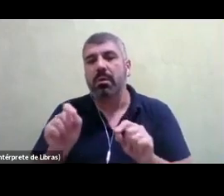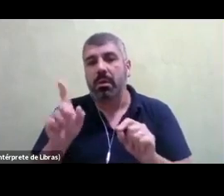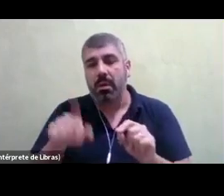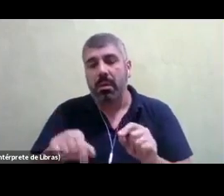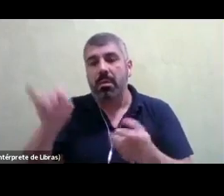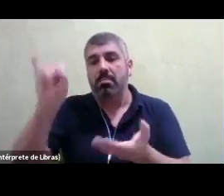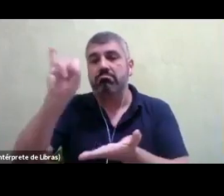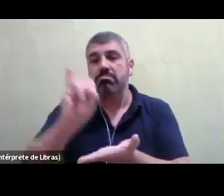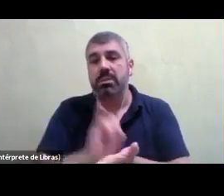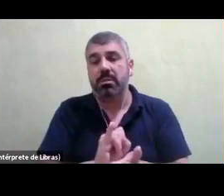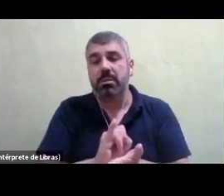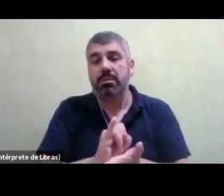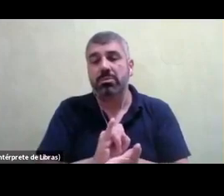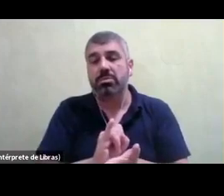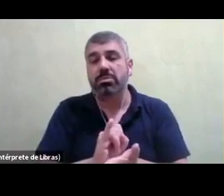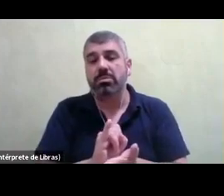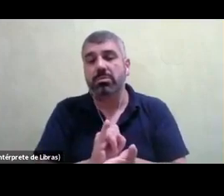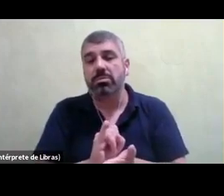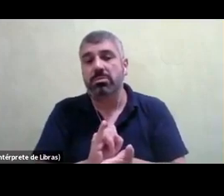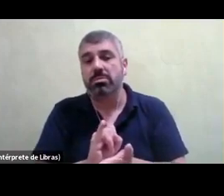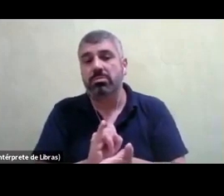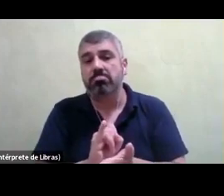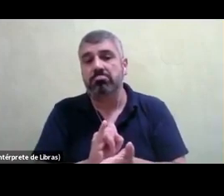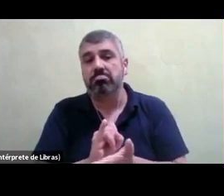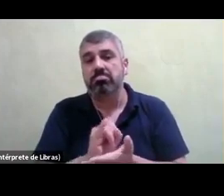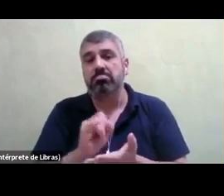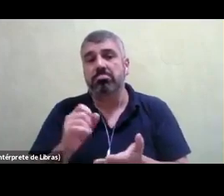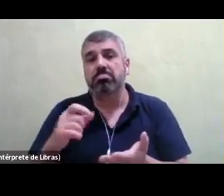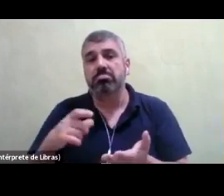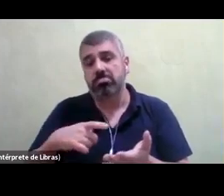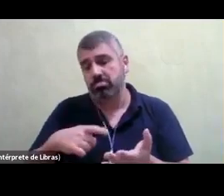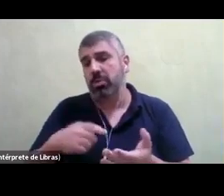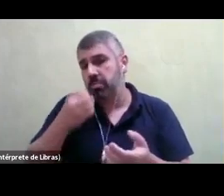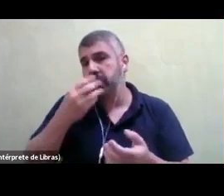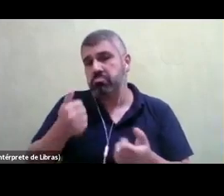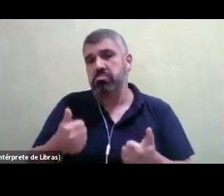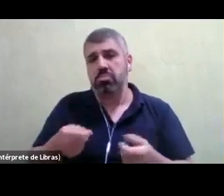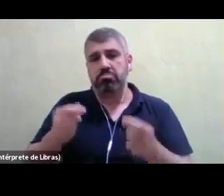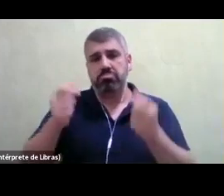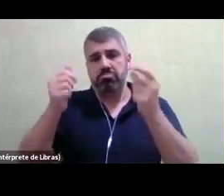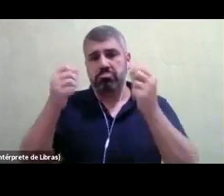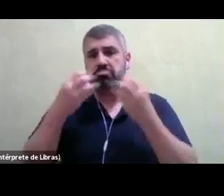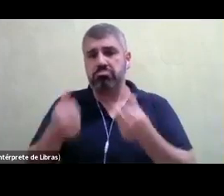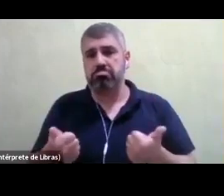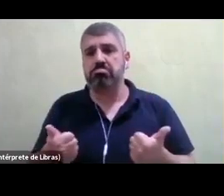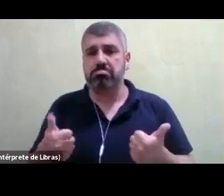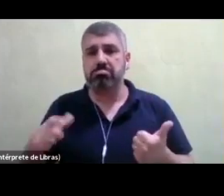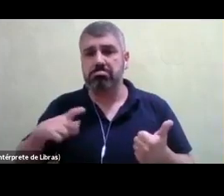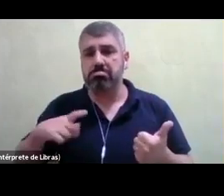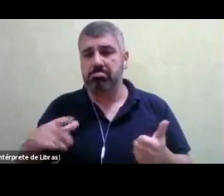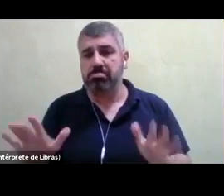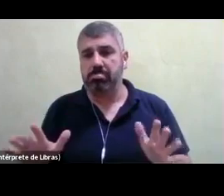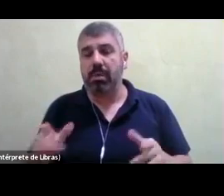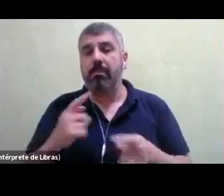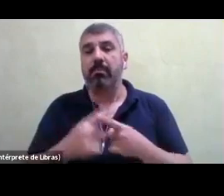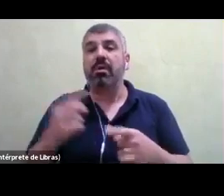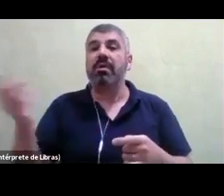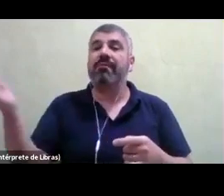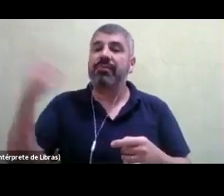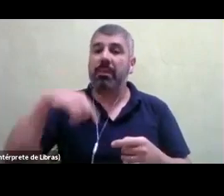os migrantes que têm boas condições financeiras, porque geralmente vêm ao